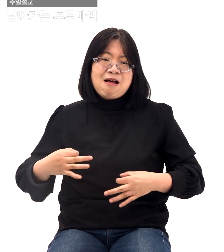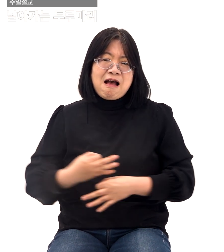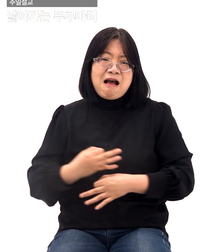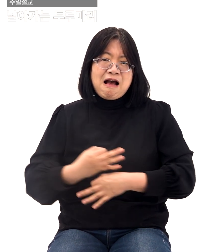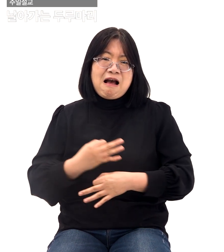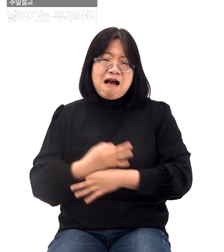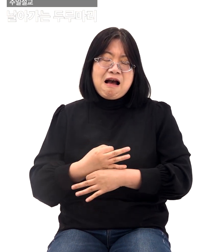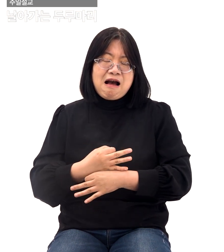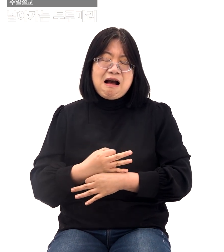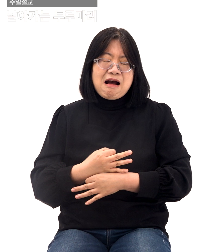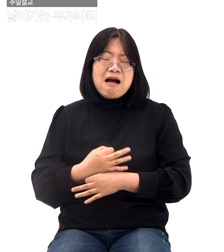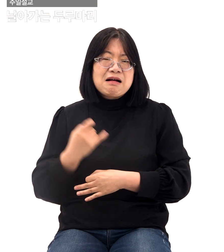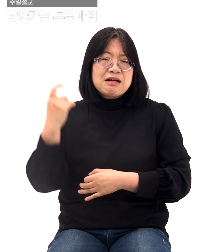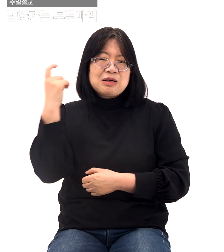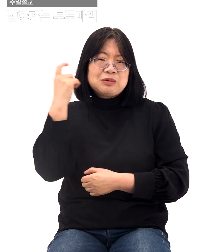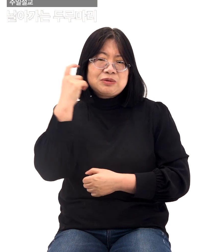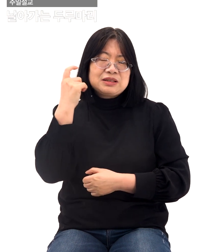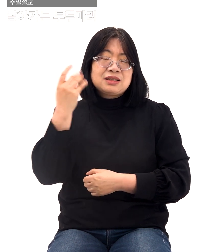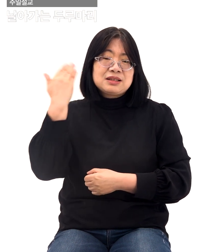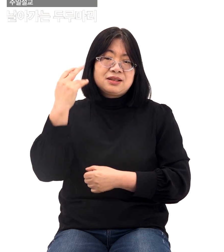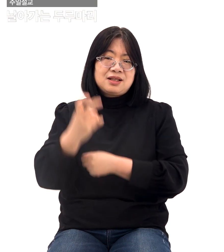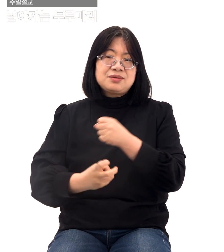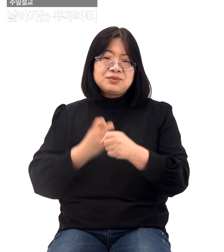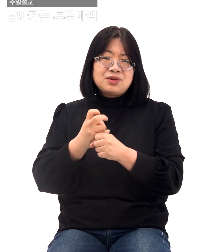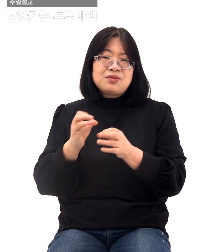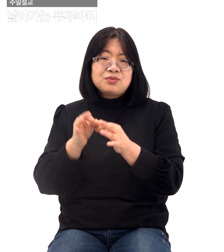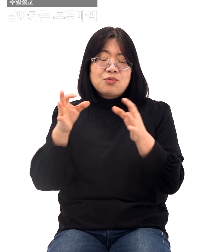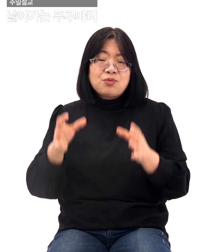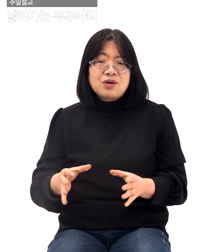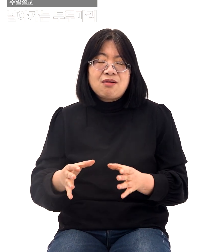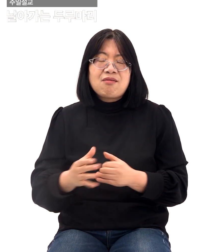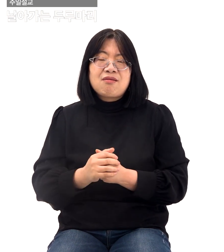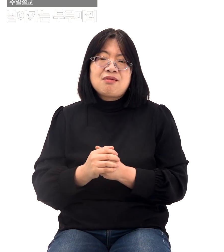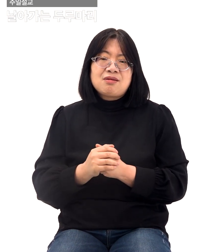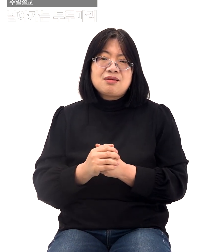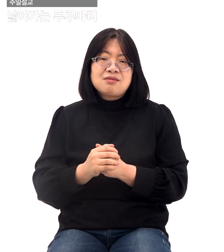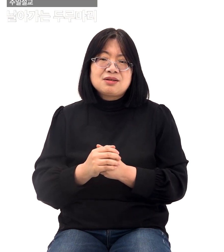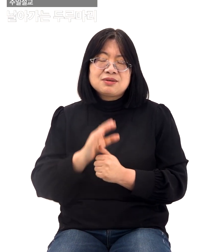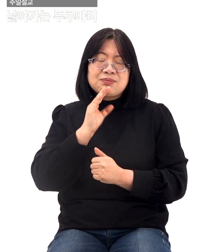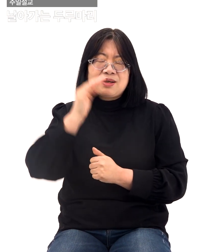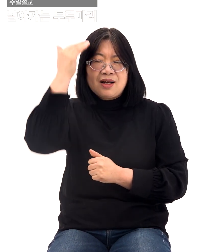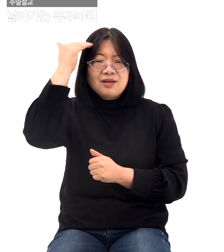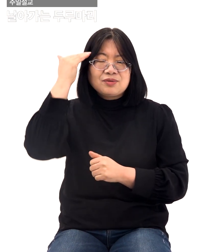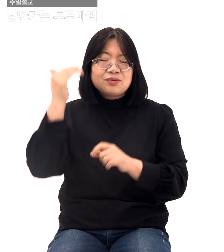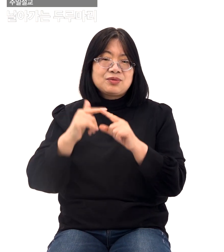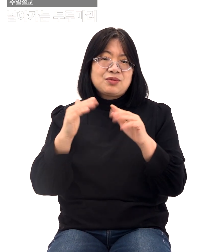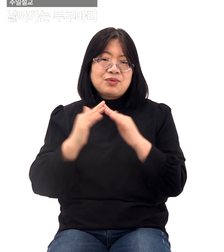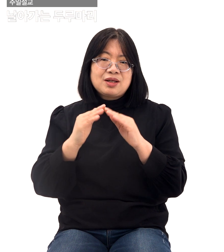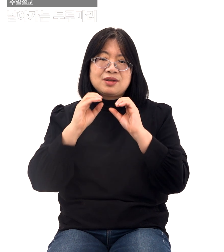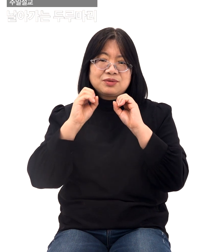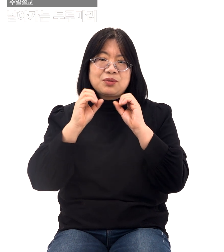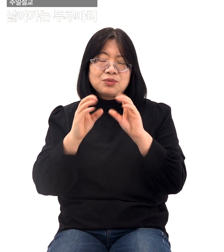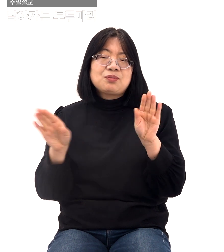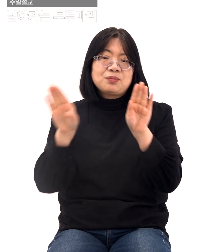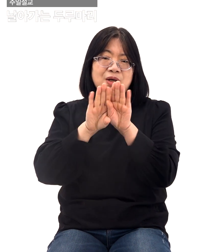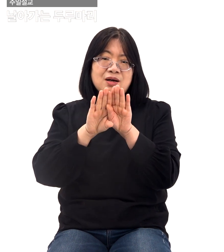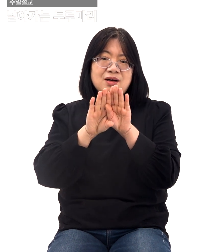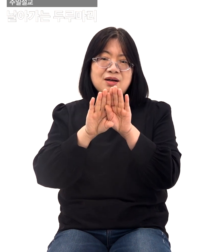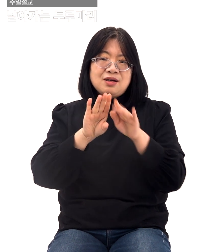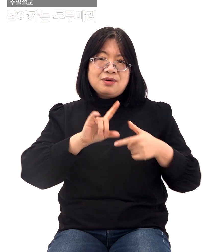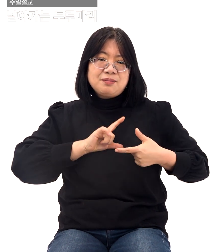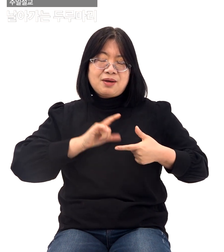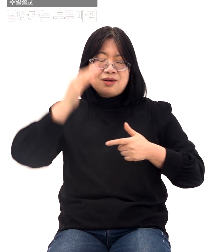아픈 소식들이 지난 20년간 얼마나 한국교회 전도의 문을 막고